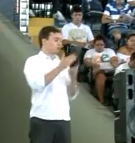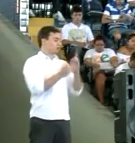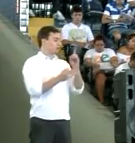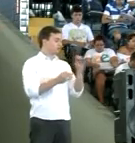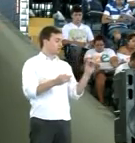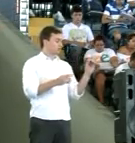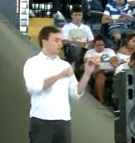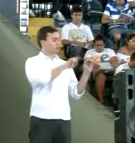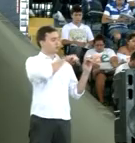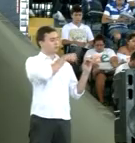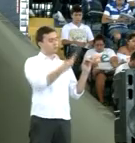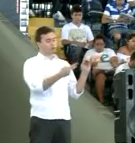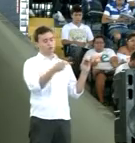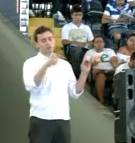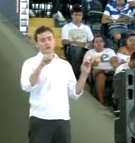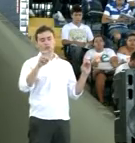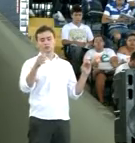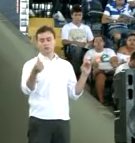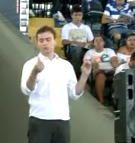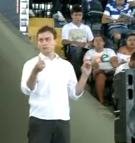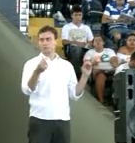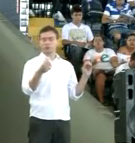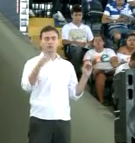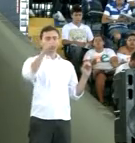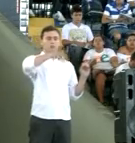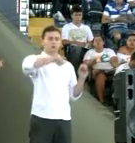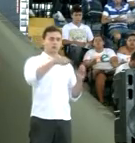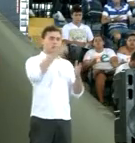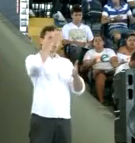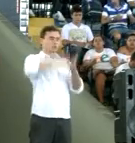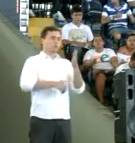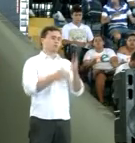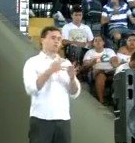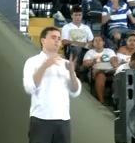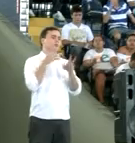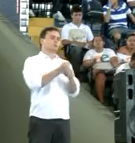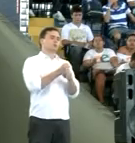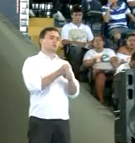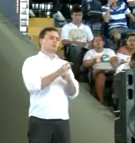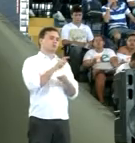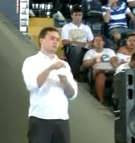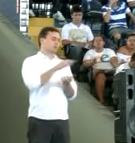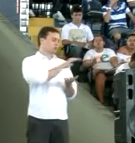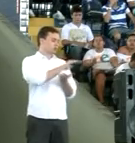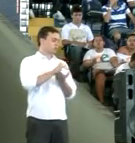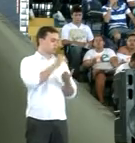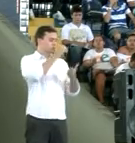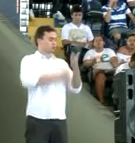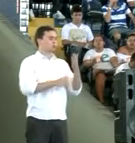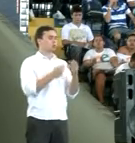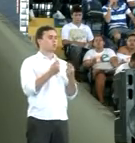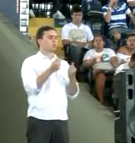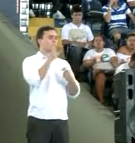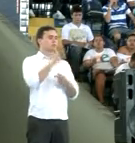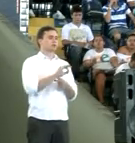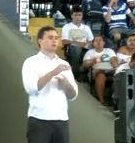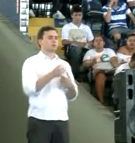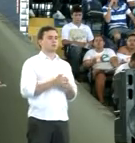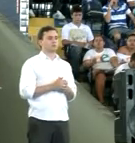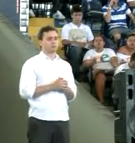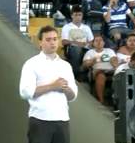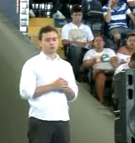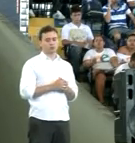e chega em 56, o teu desconto, a retirada, a gordura que foi tirada, foi de quantos por cento?